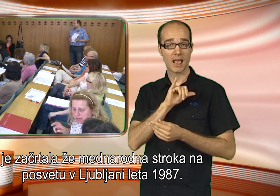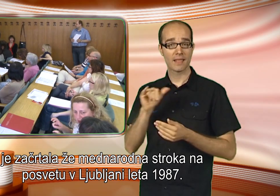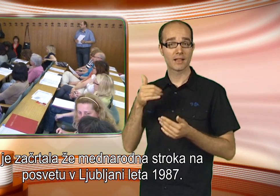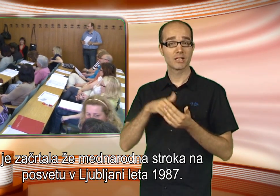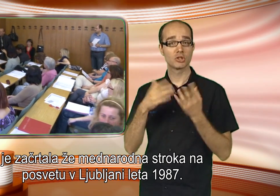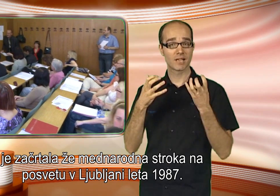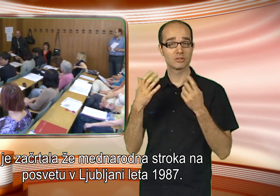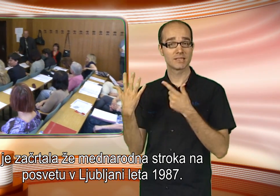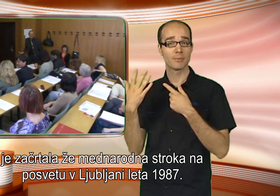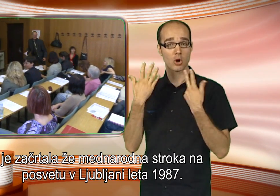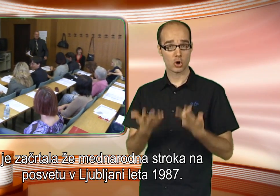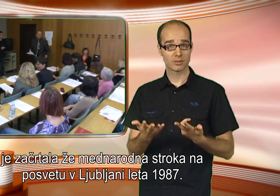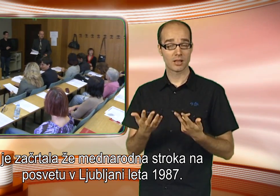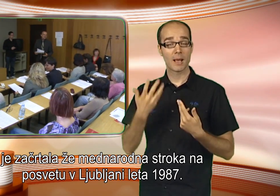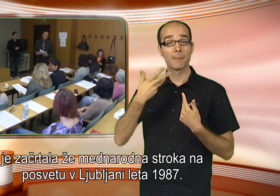1987.